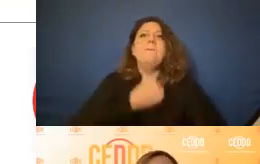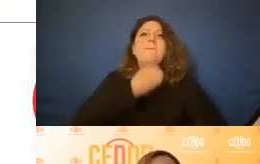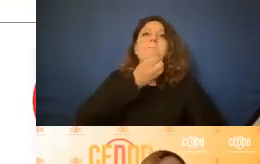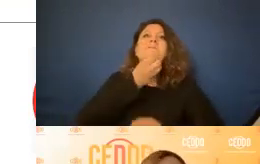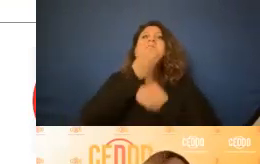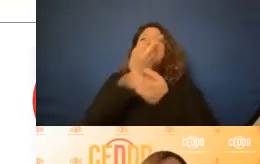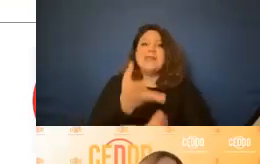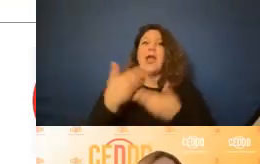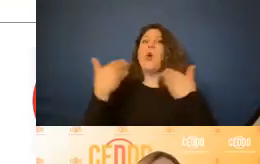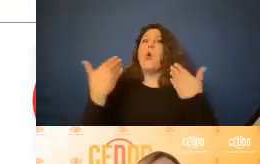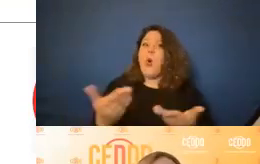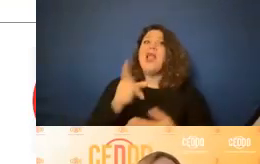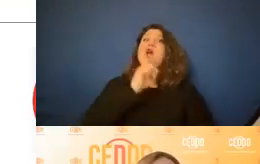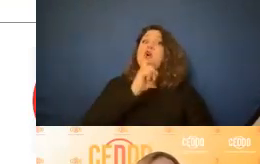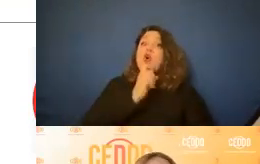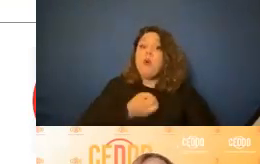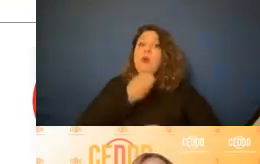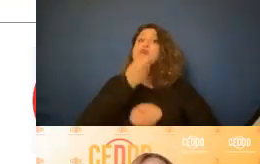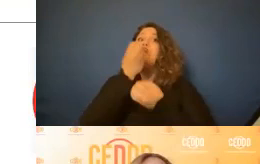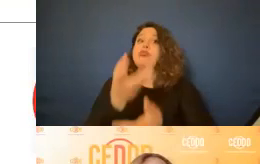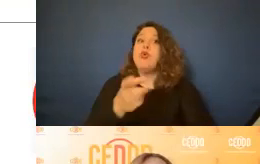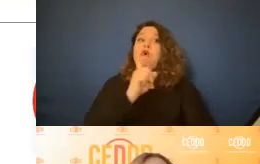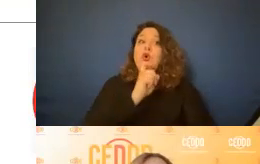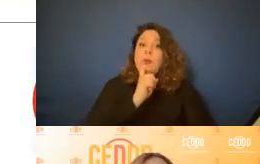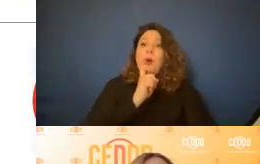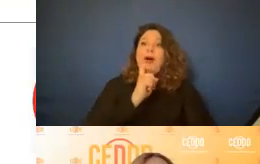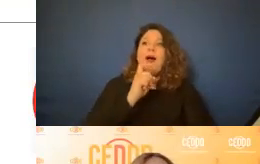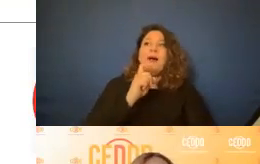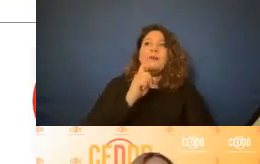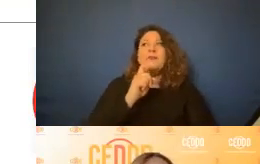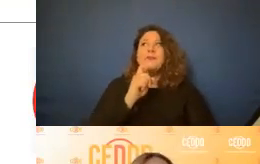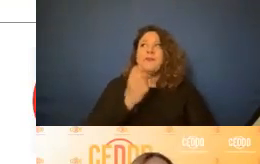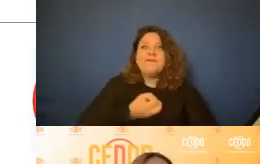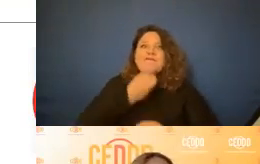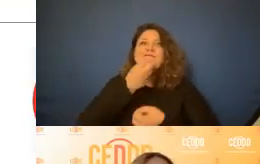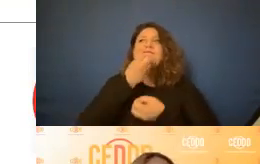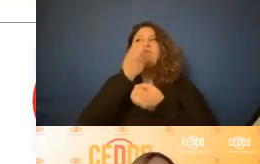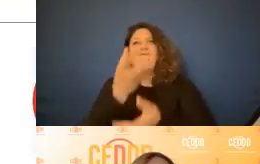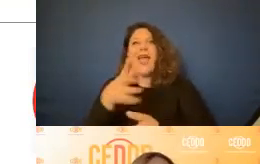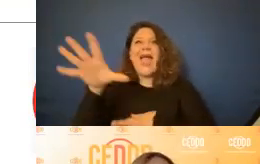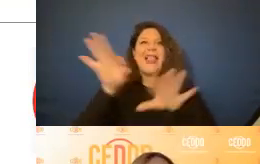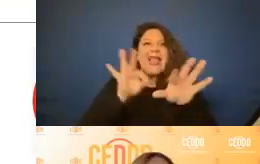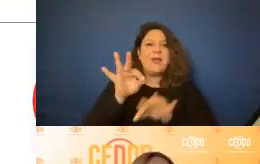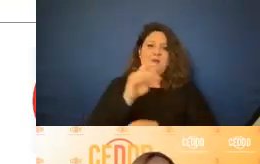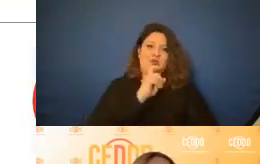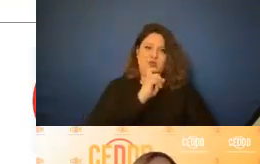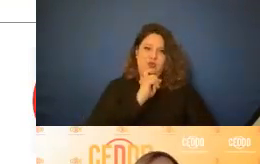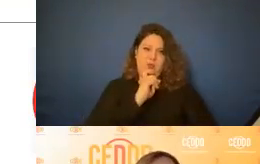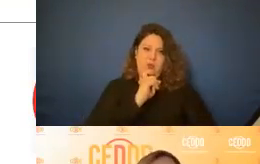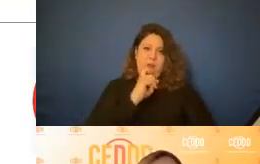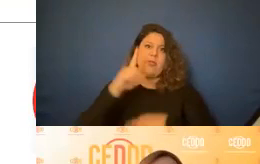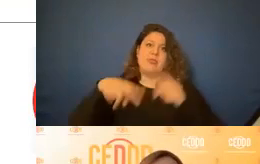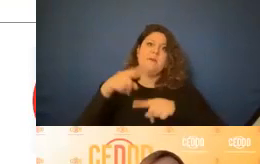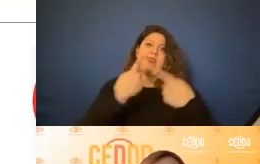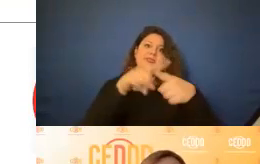cómo los transmitimos, cómo los elegimos, cómo lo vamos a transmitir a los distintos públicos,